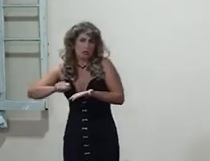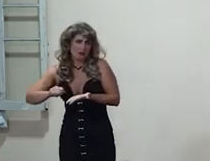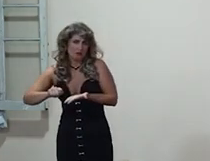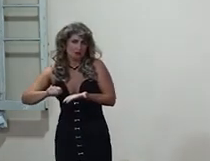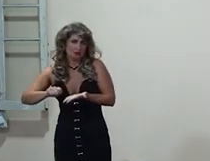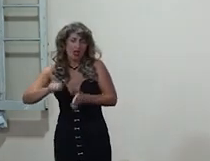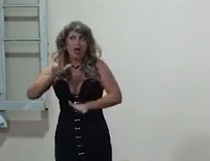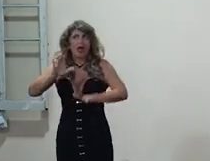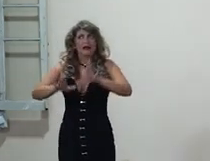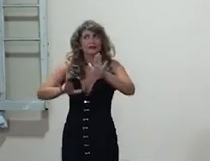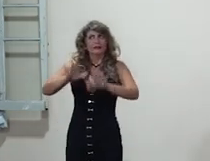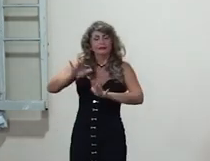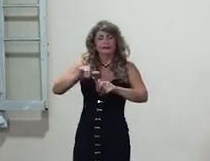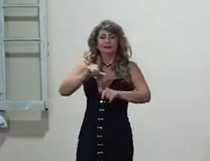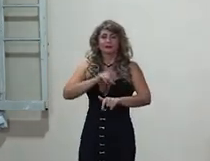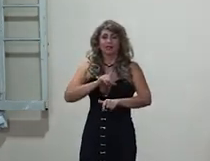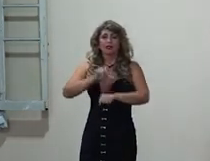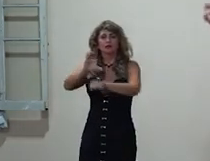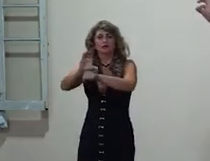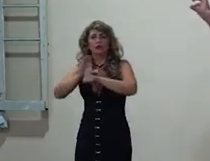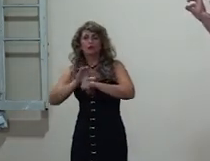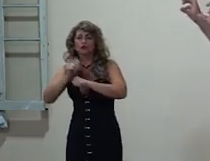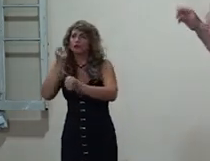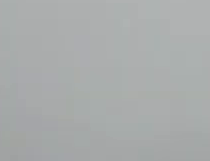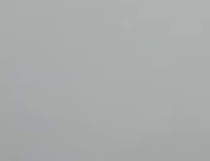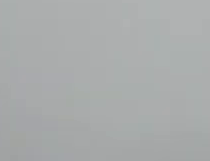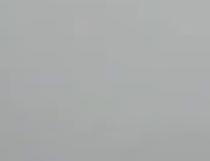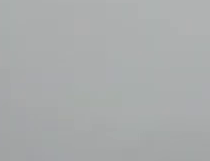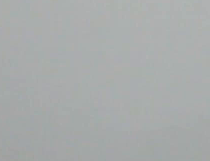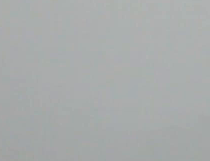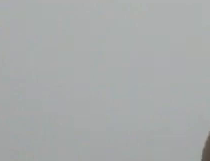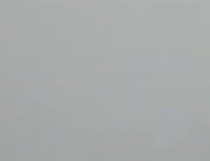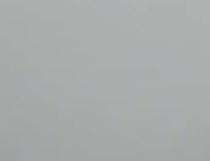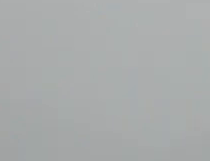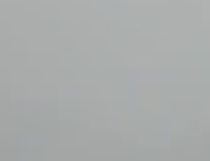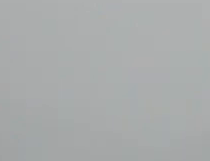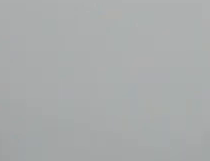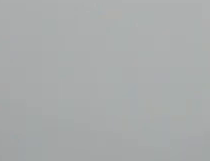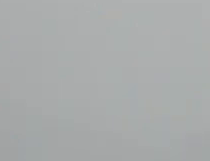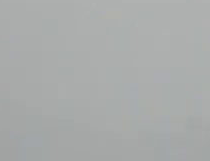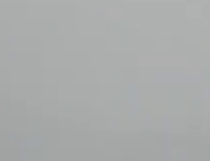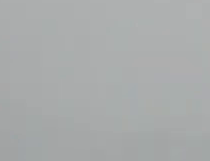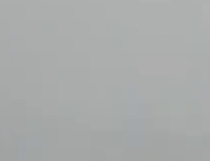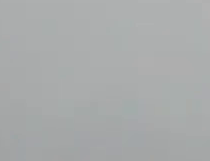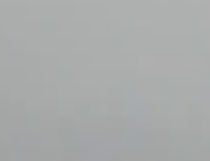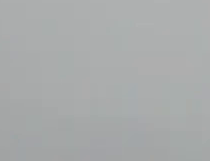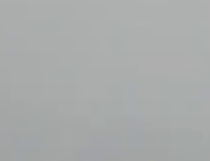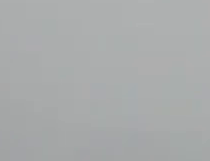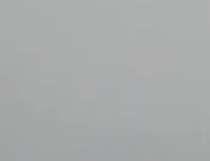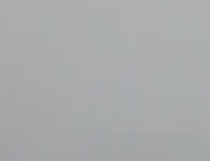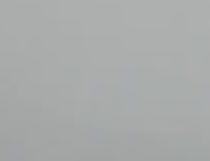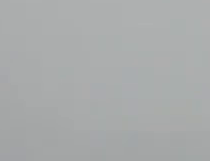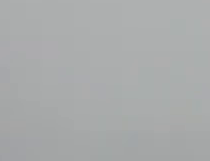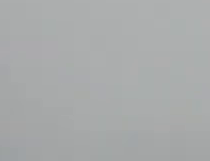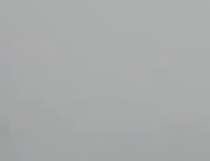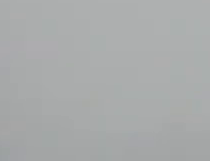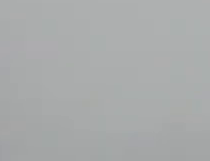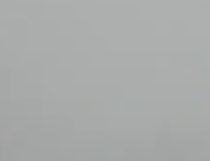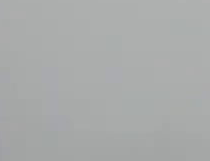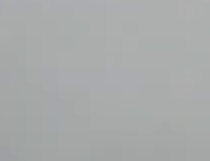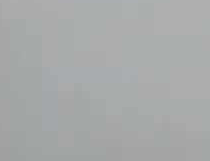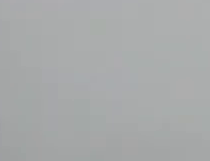vezes você tem recurso para comprar televisor e não tem para comprar lâmpada, né? E